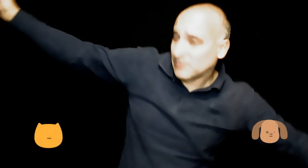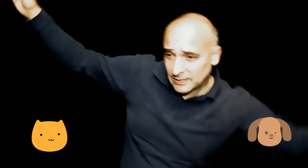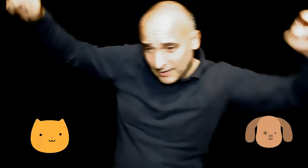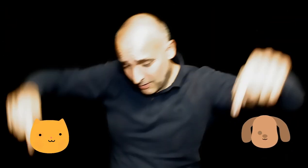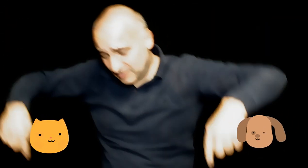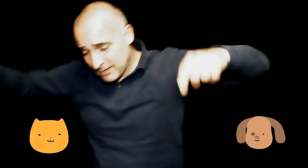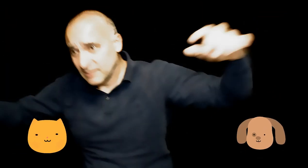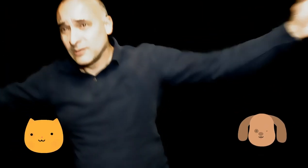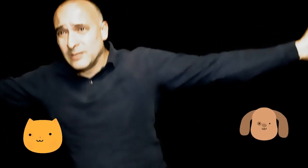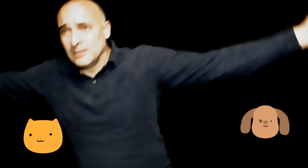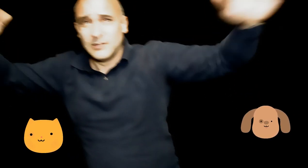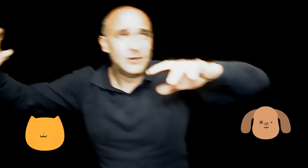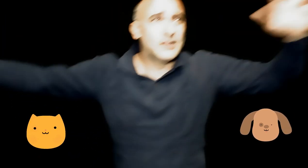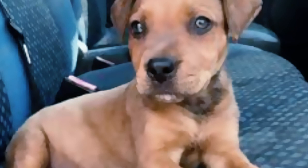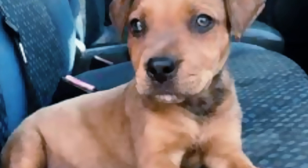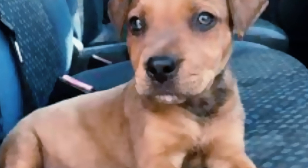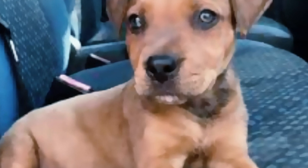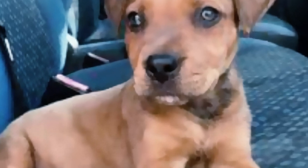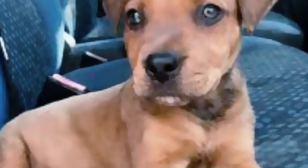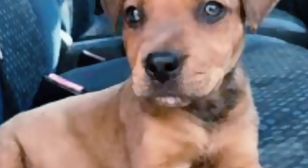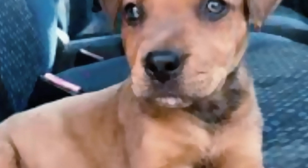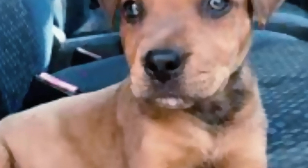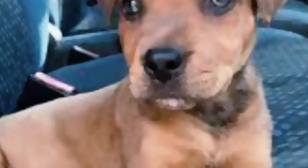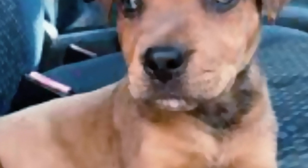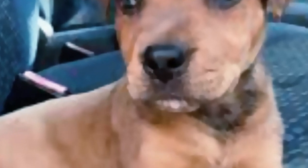pioggia, neve, vento, sole, caldo, freddo, temporale.